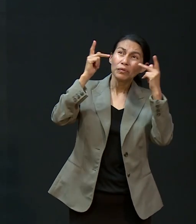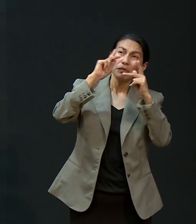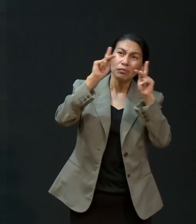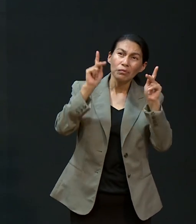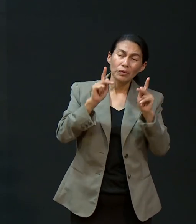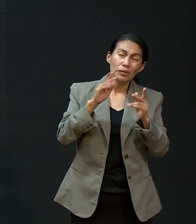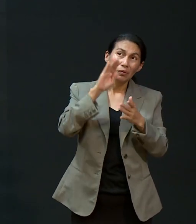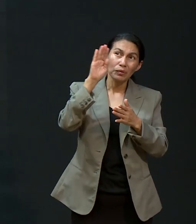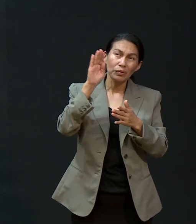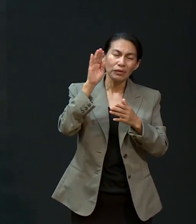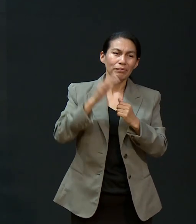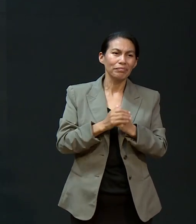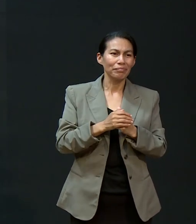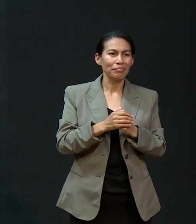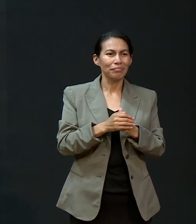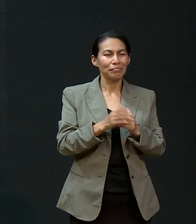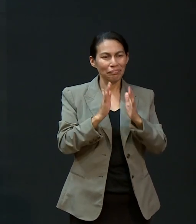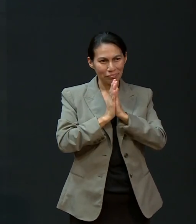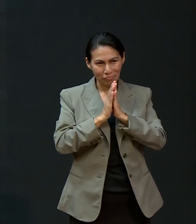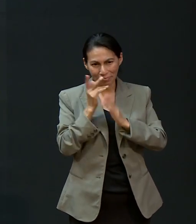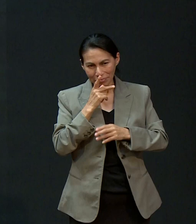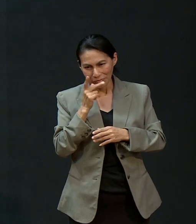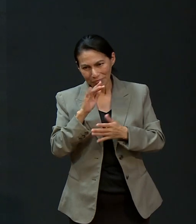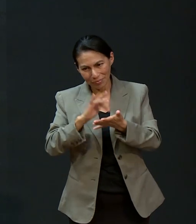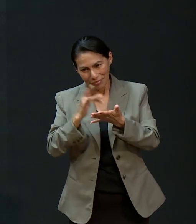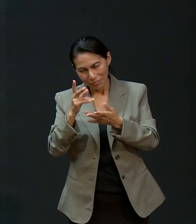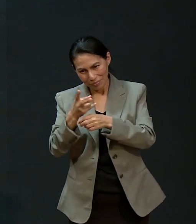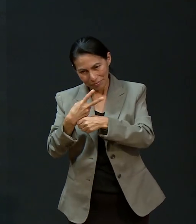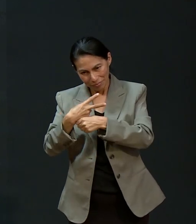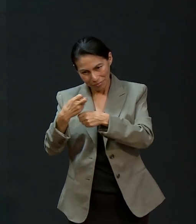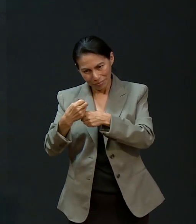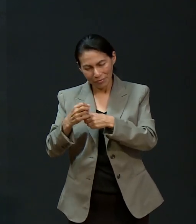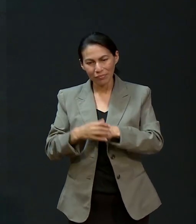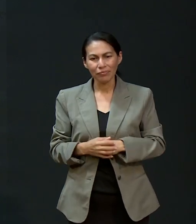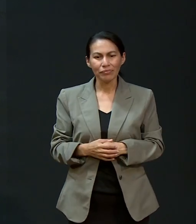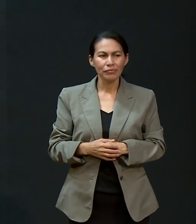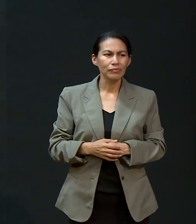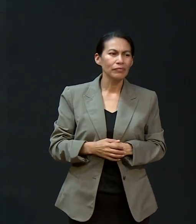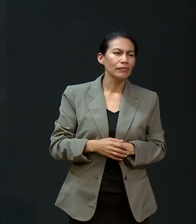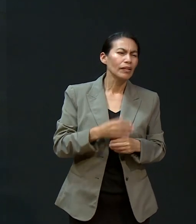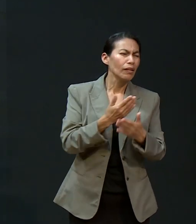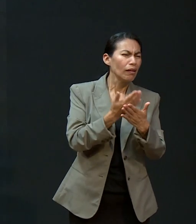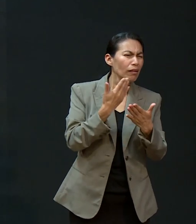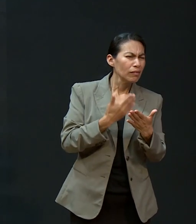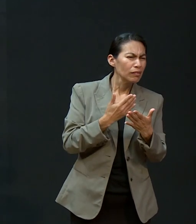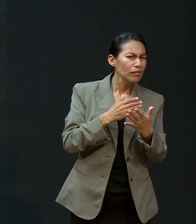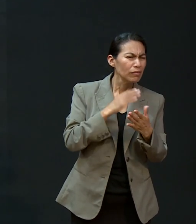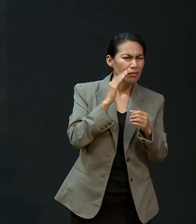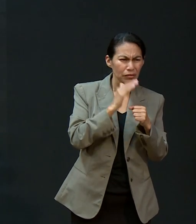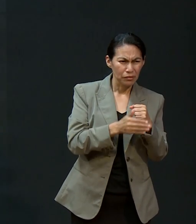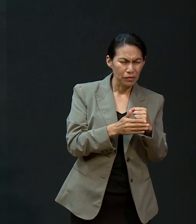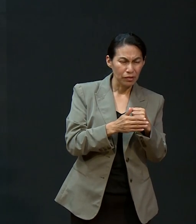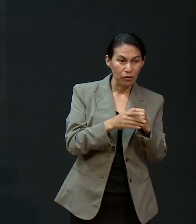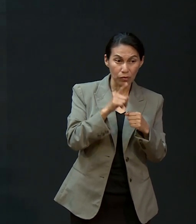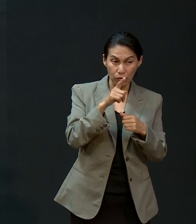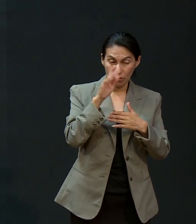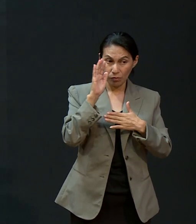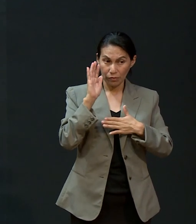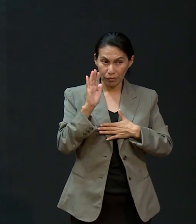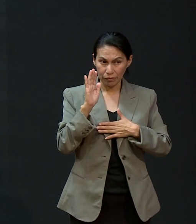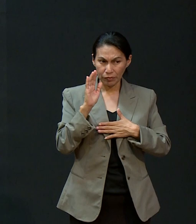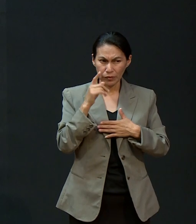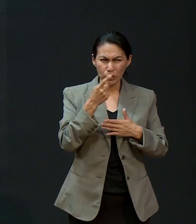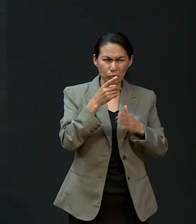Padre nuestro, Príncipe de Paz. Así es, Pastor. Muchísimas gracias por la invitación. Soreli, antes de despedirnos, tenemos